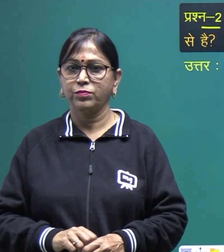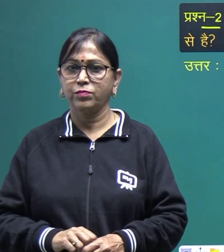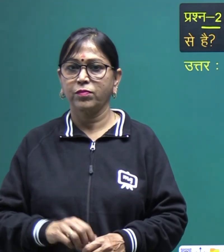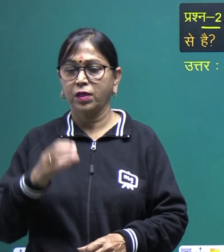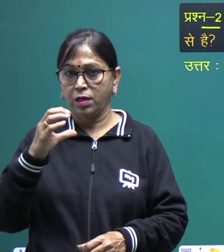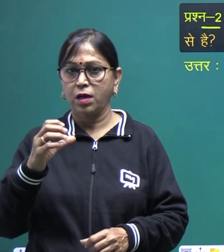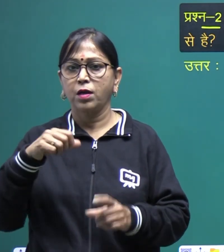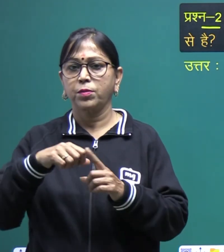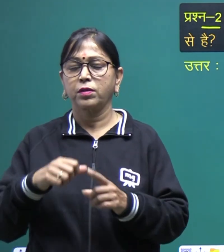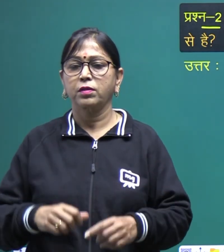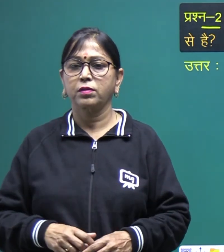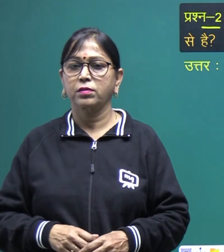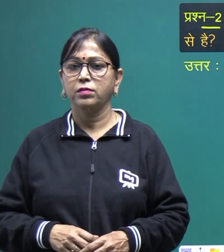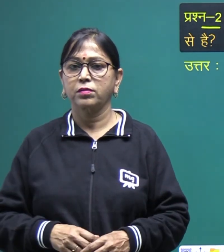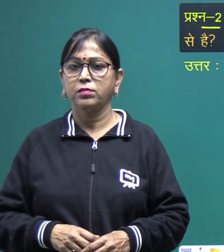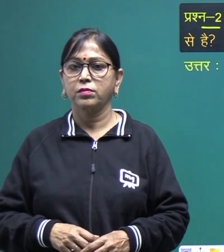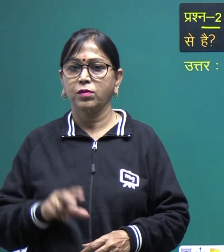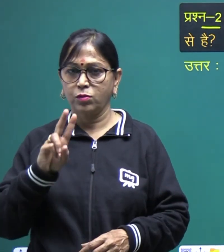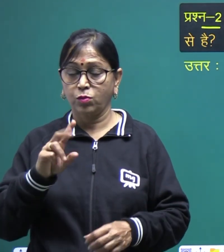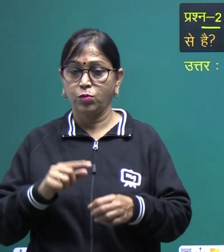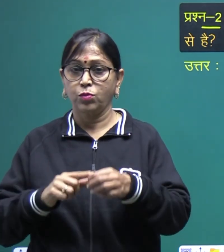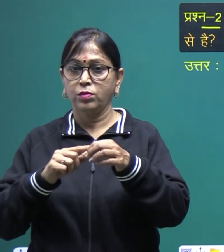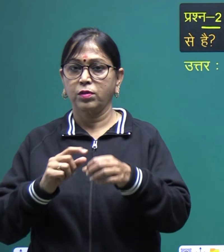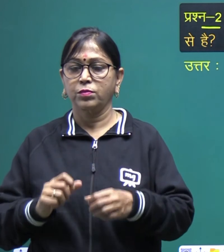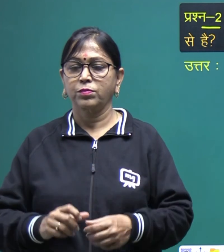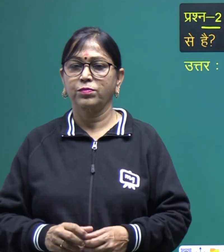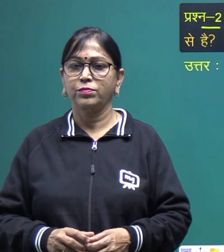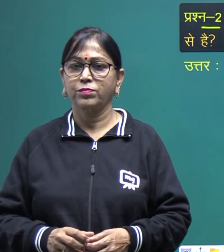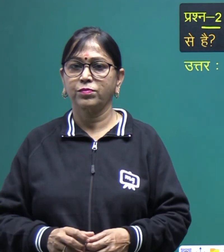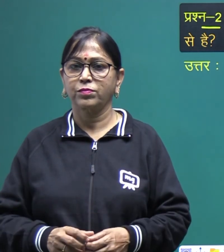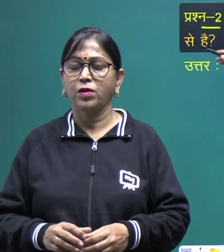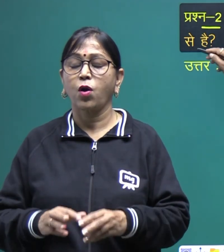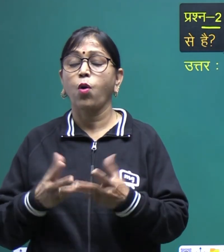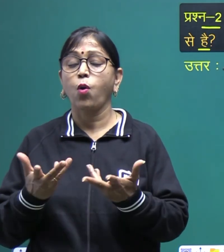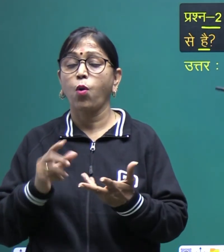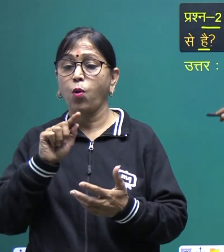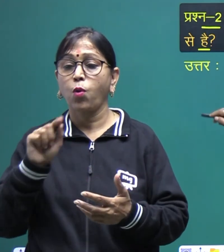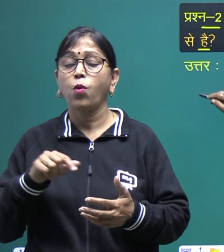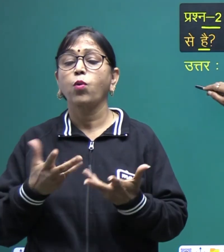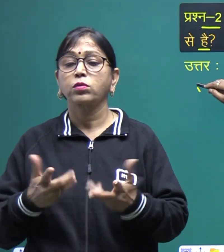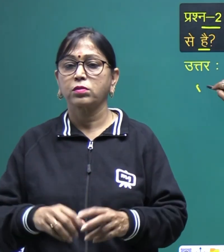कार्बन के 2 गुणधर्म कौन से हैं?